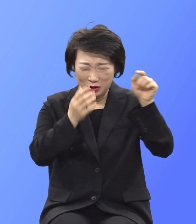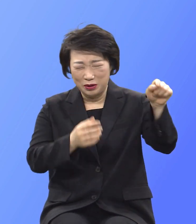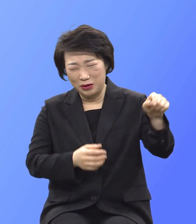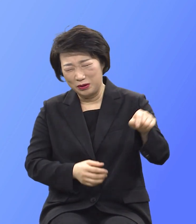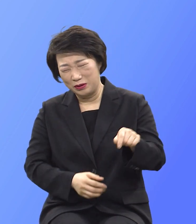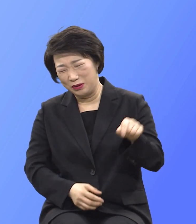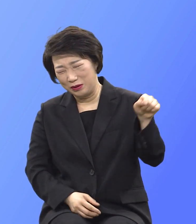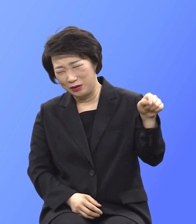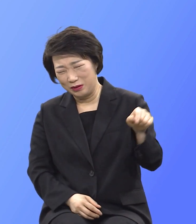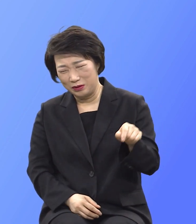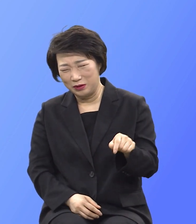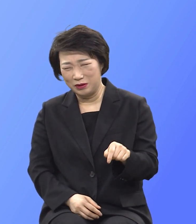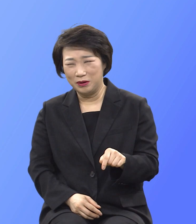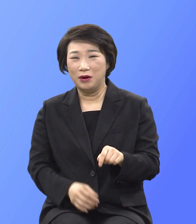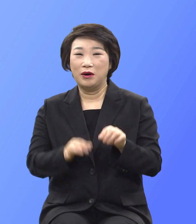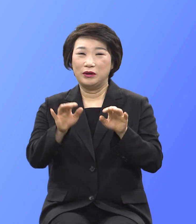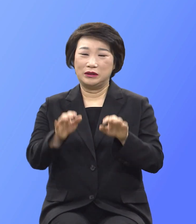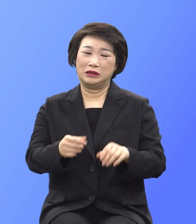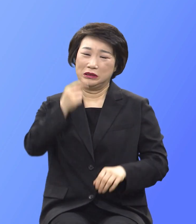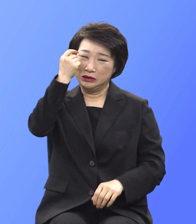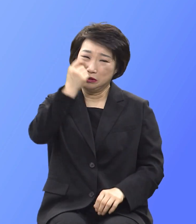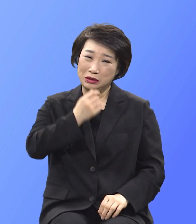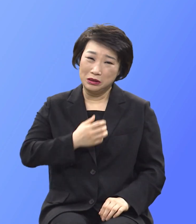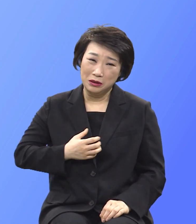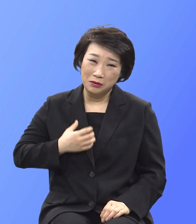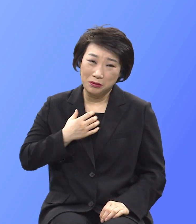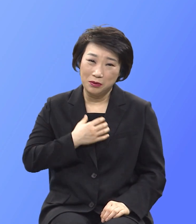괴로움이 오고